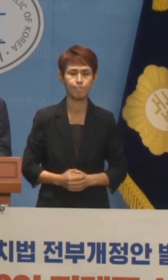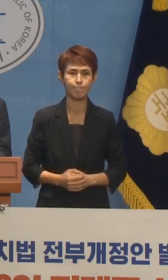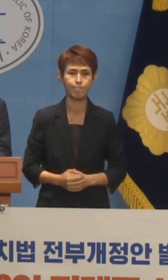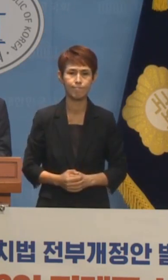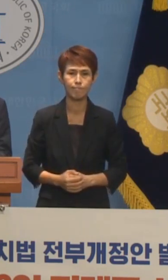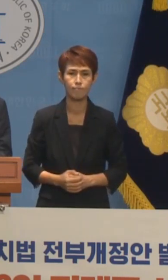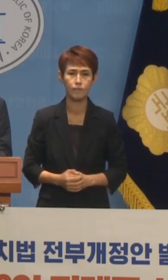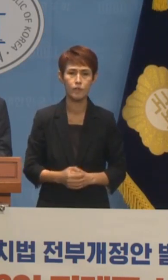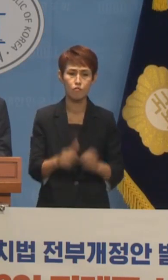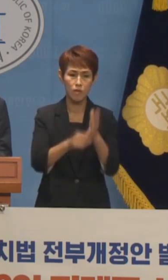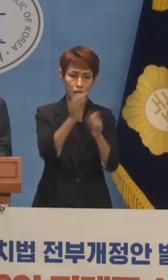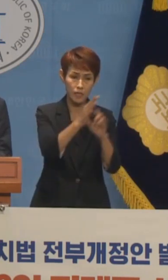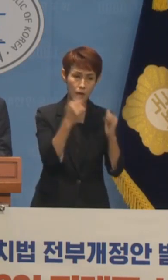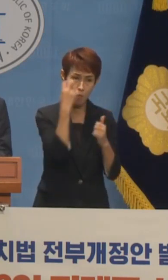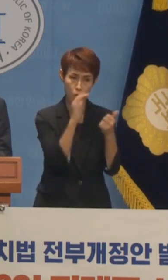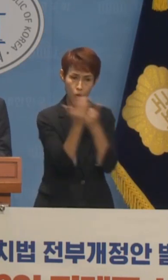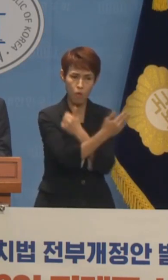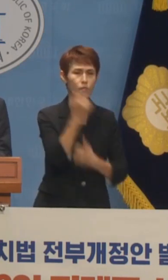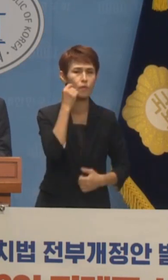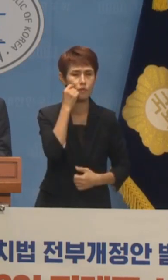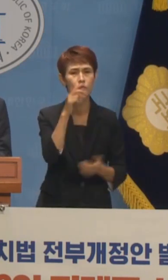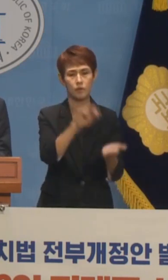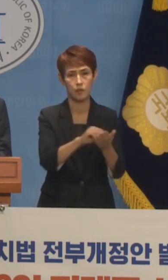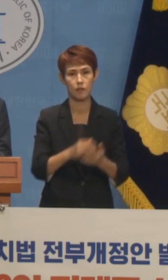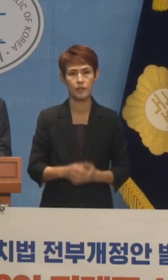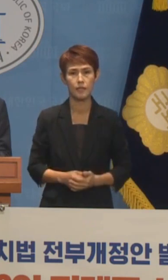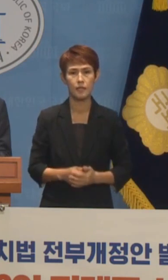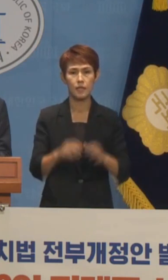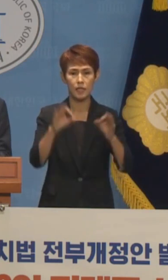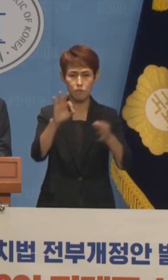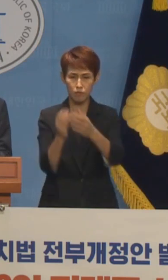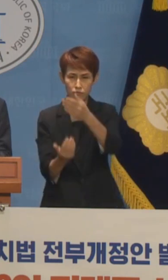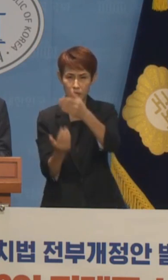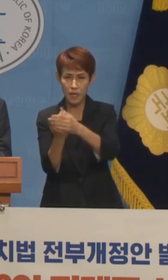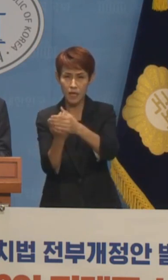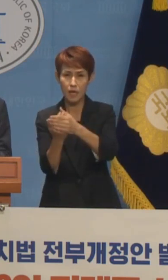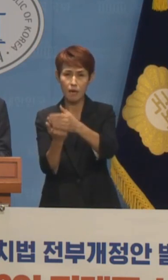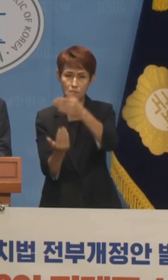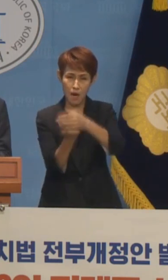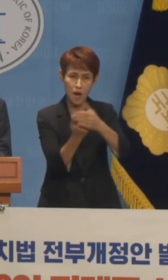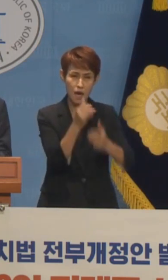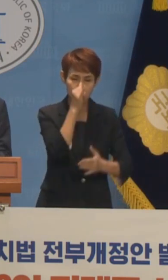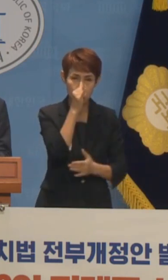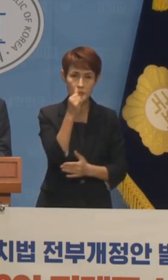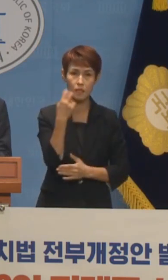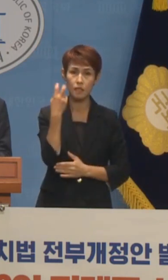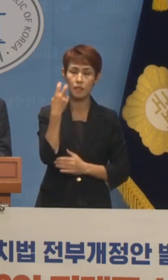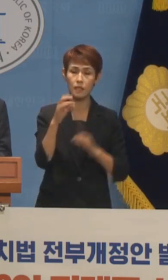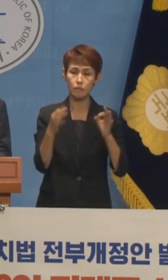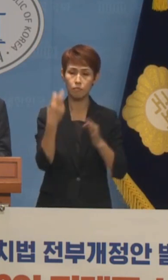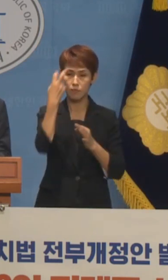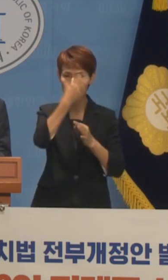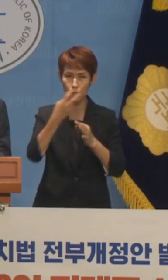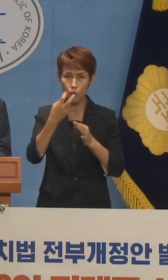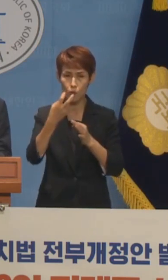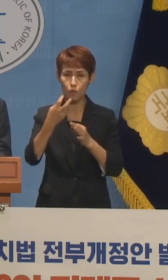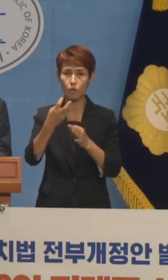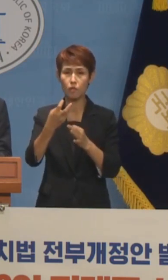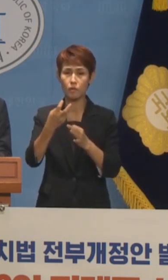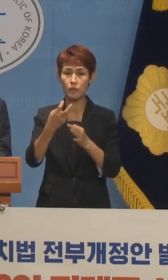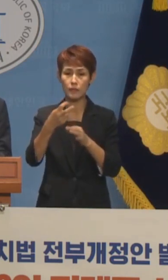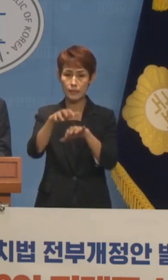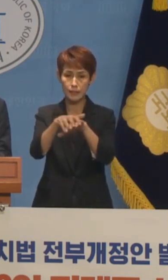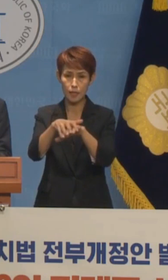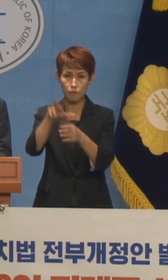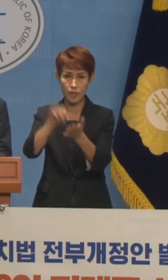있습니다 따라서 대규모 금융 사태가 반복되고 있는 현 금융 감독 체계의 한계를 극복하기 위해서는